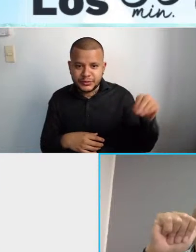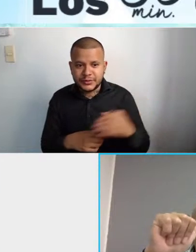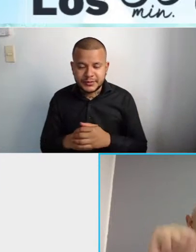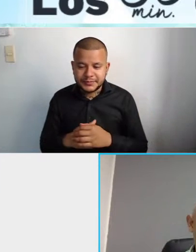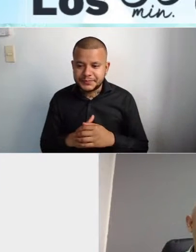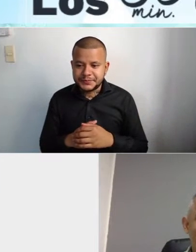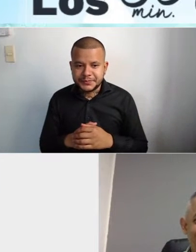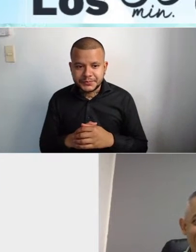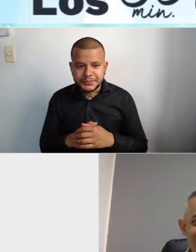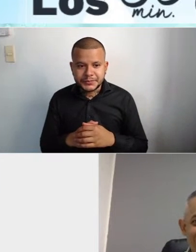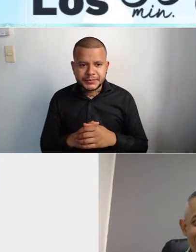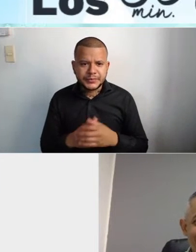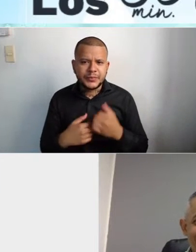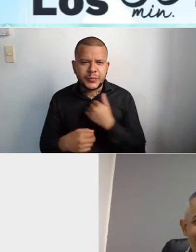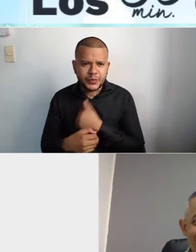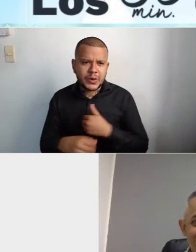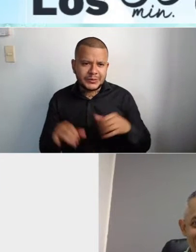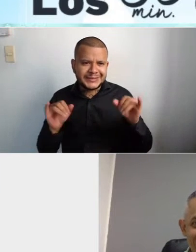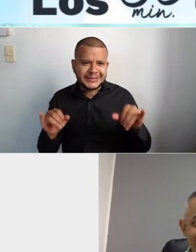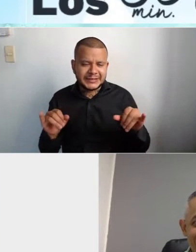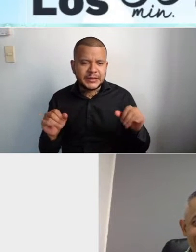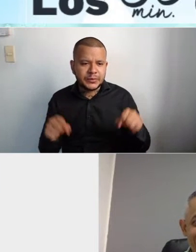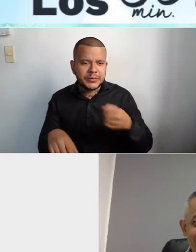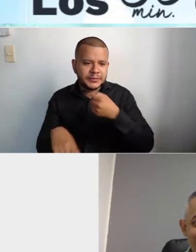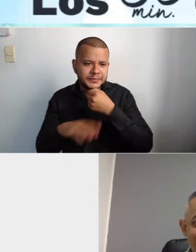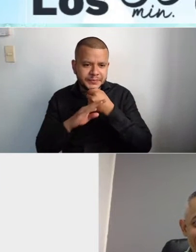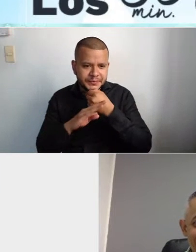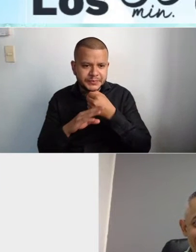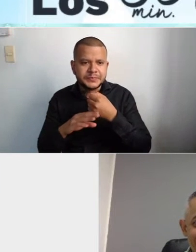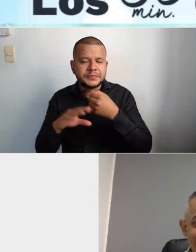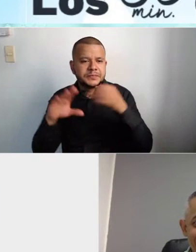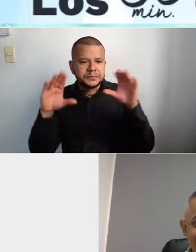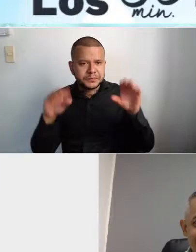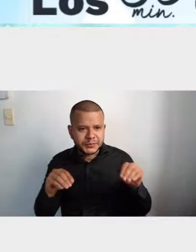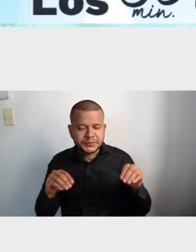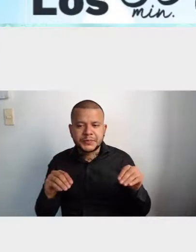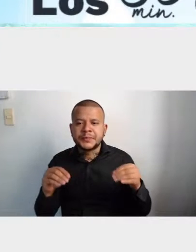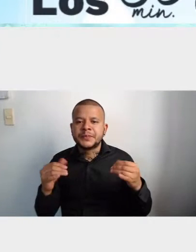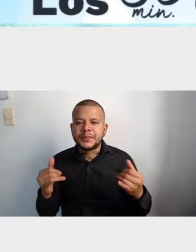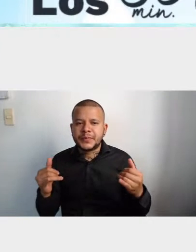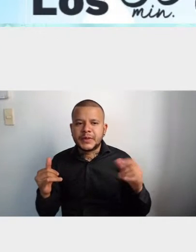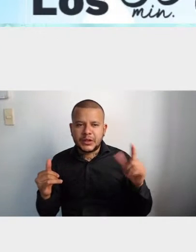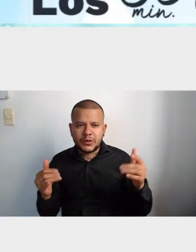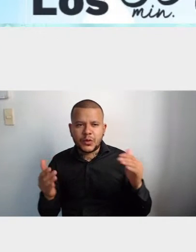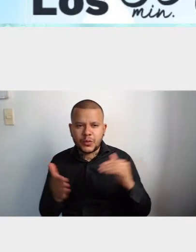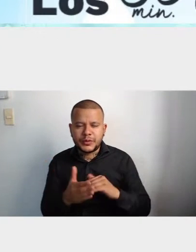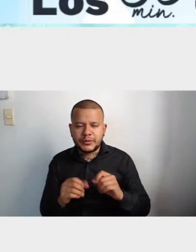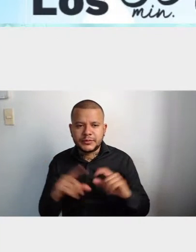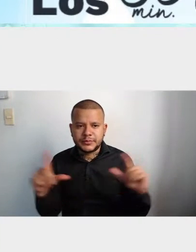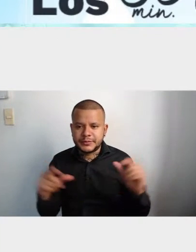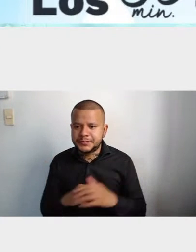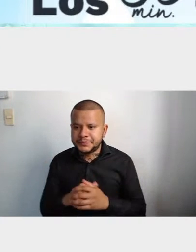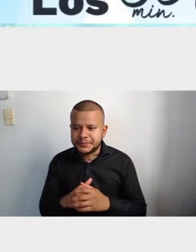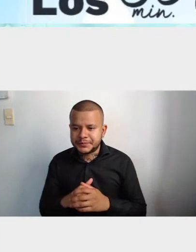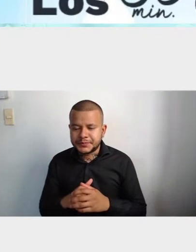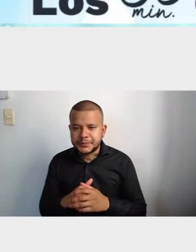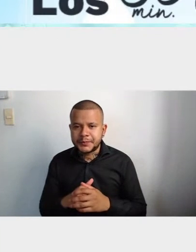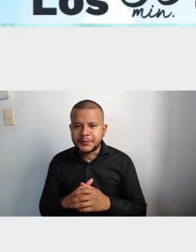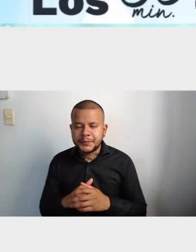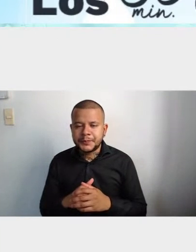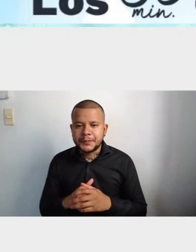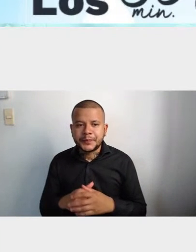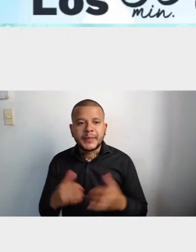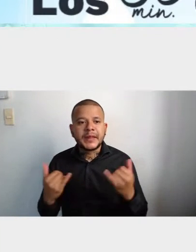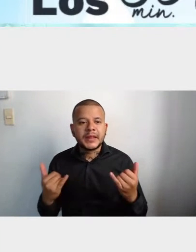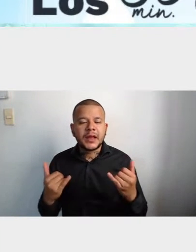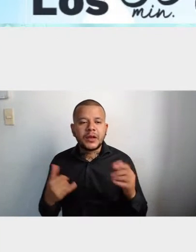acá un ratito. Ya puede silenciar su micrófono, su cámara, ya volvemos con usted en unos instantes. Y quiero invitar al